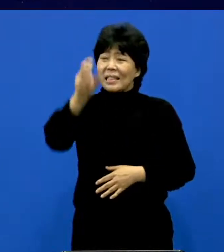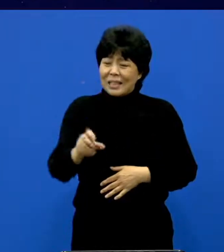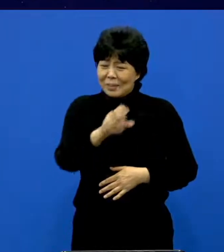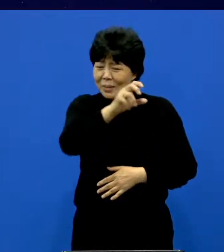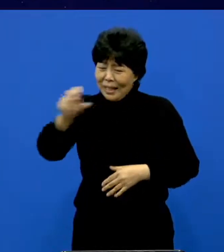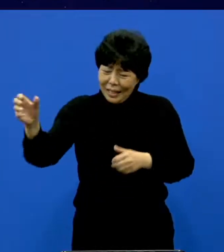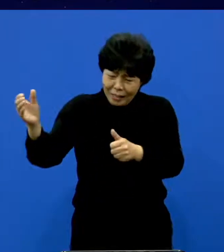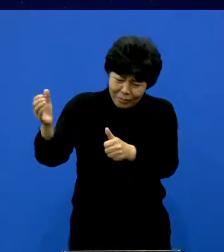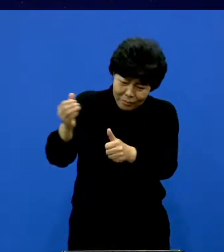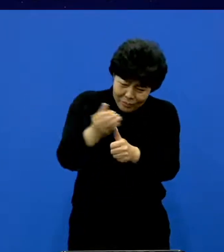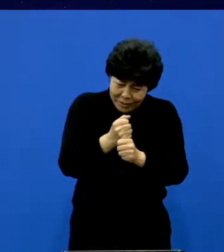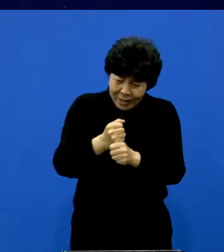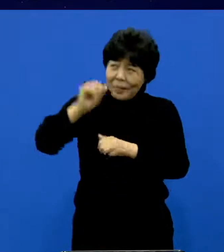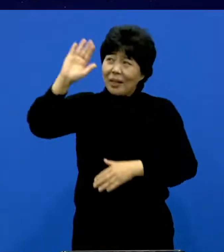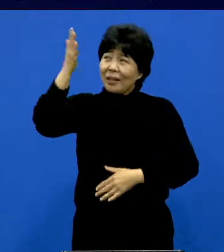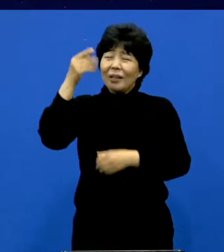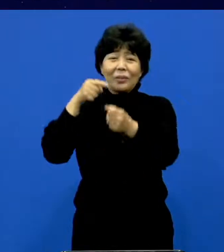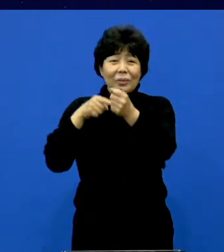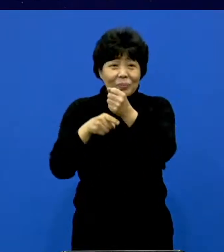것입니다.